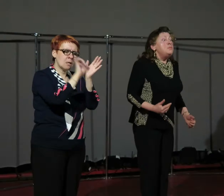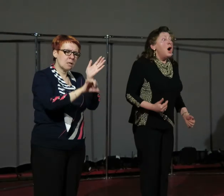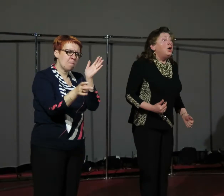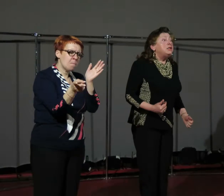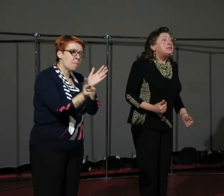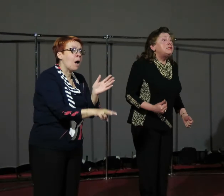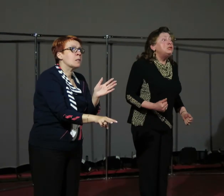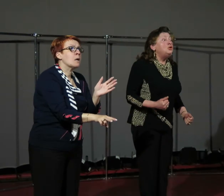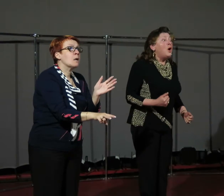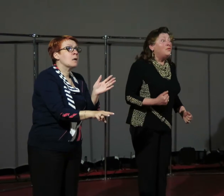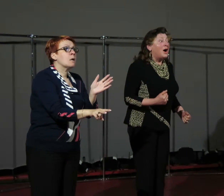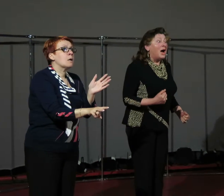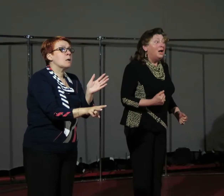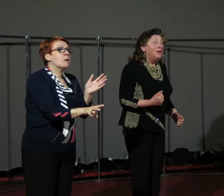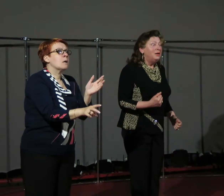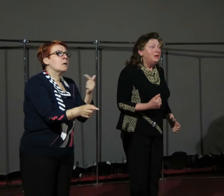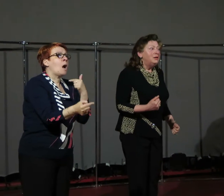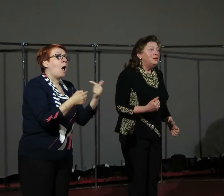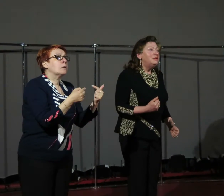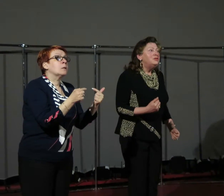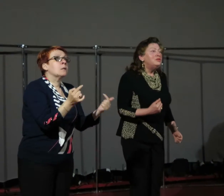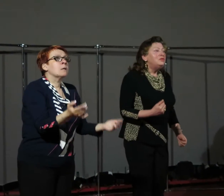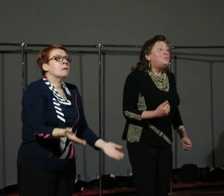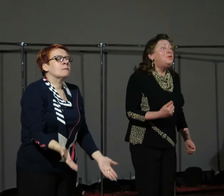и поднимались снова.